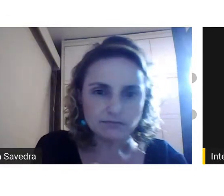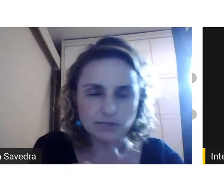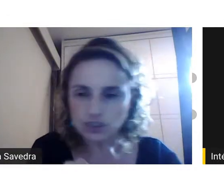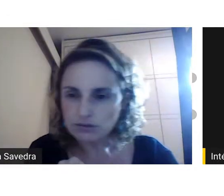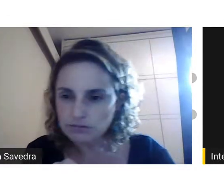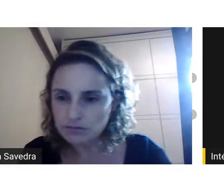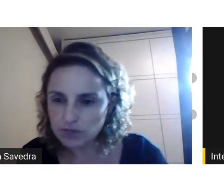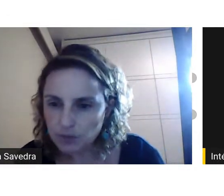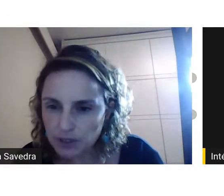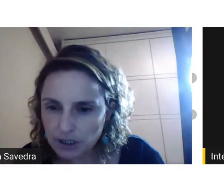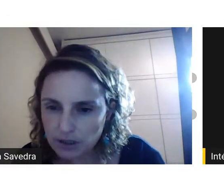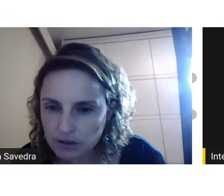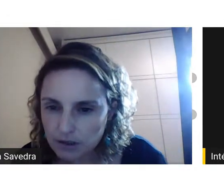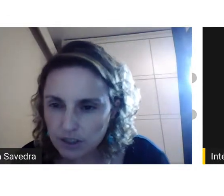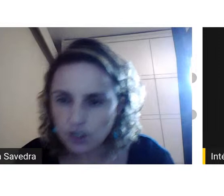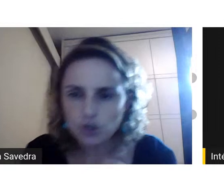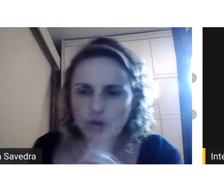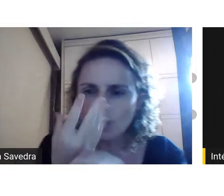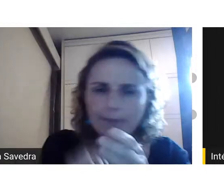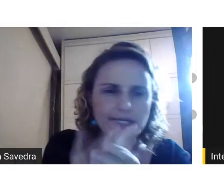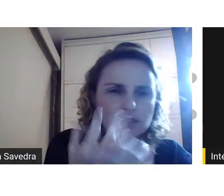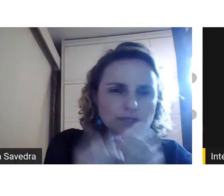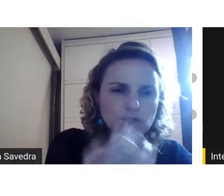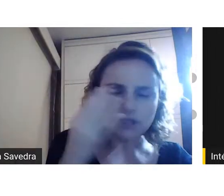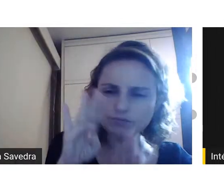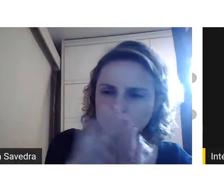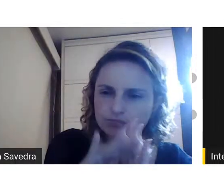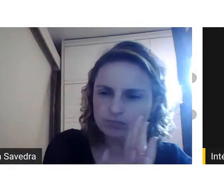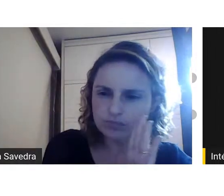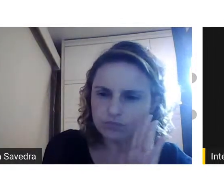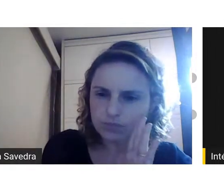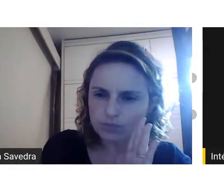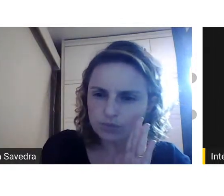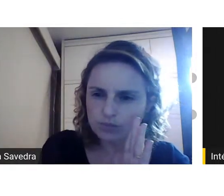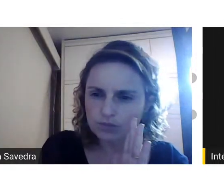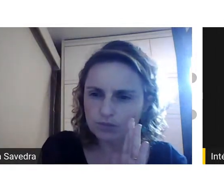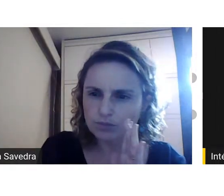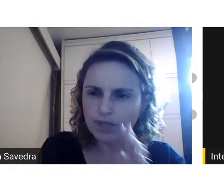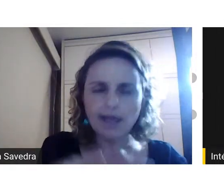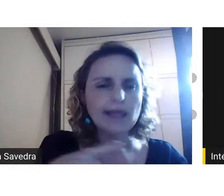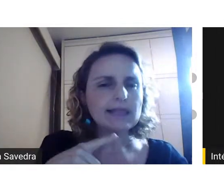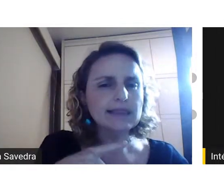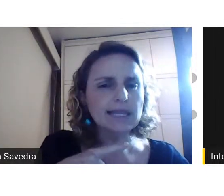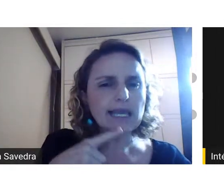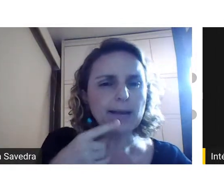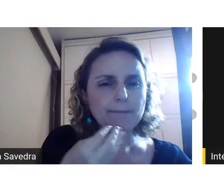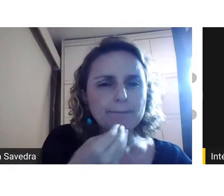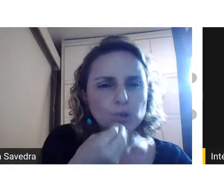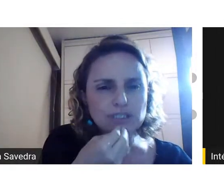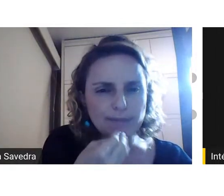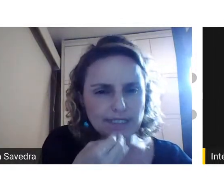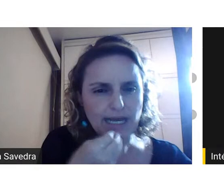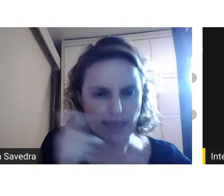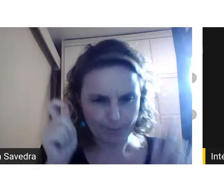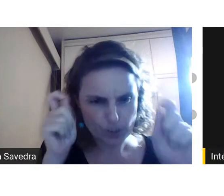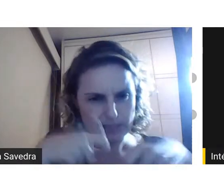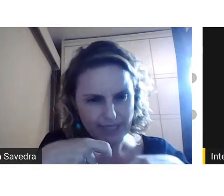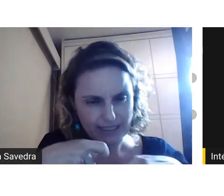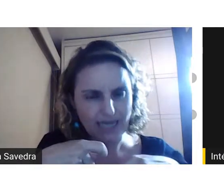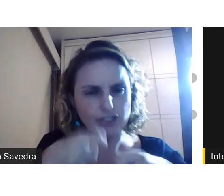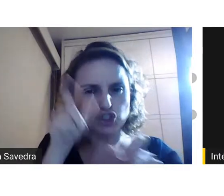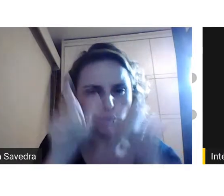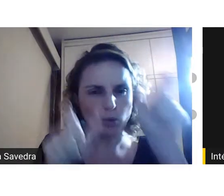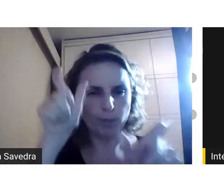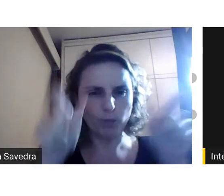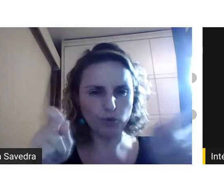E aí E aí E aí